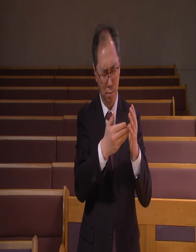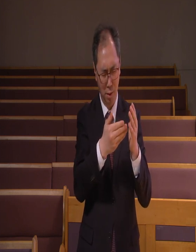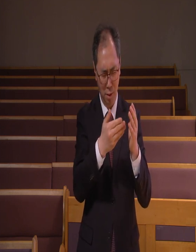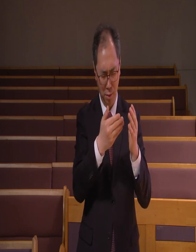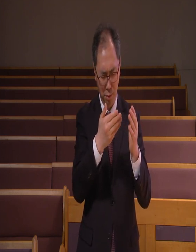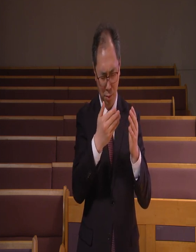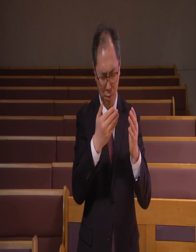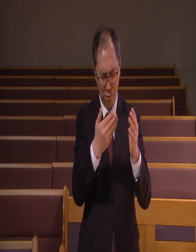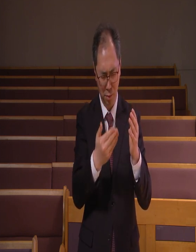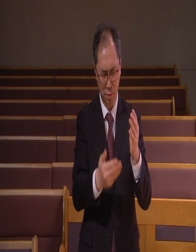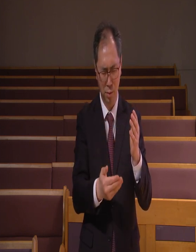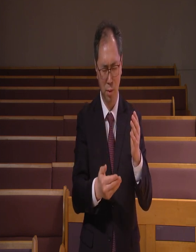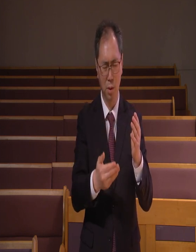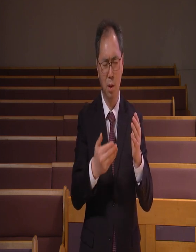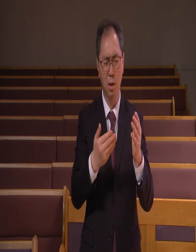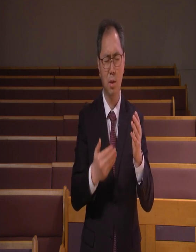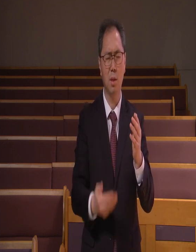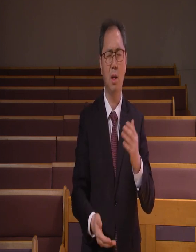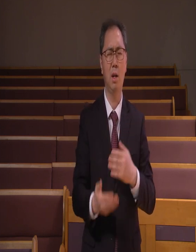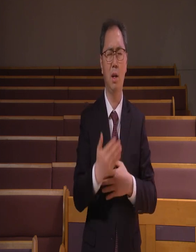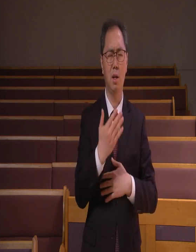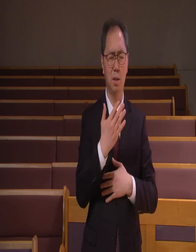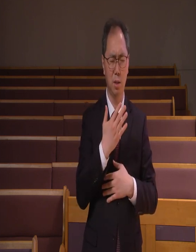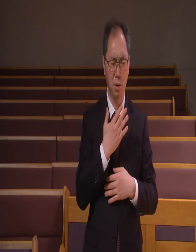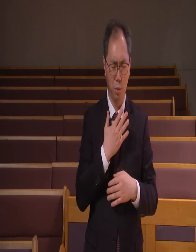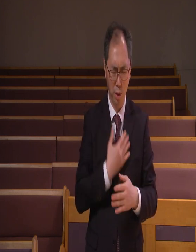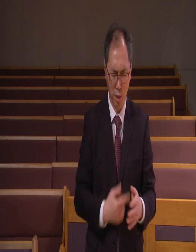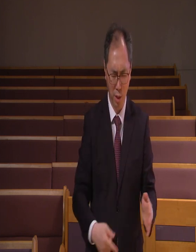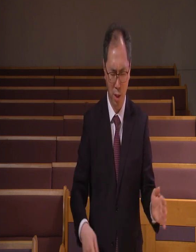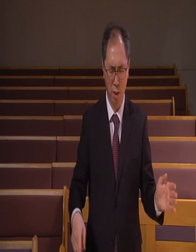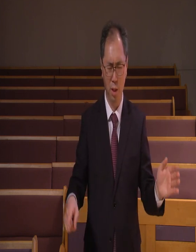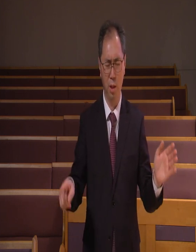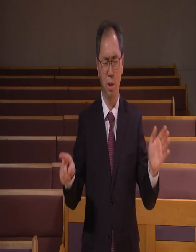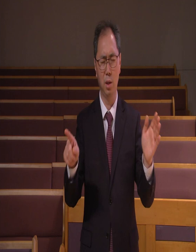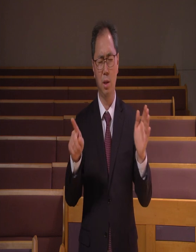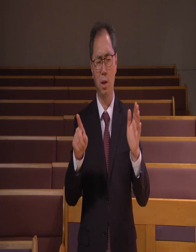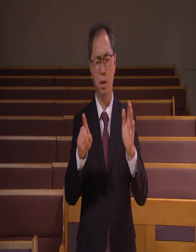마지막 피 한 방울 나를